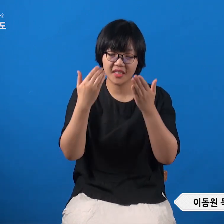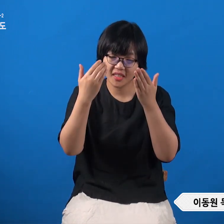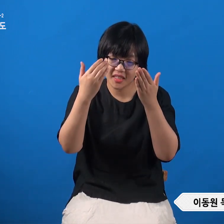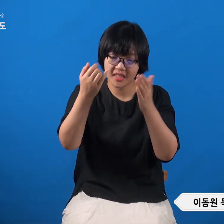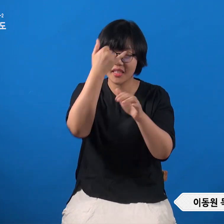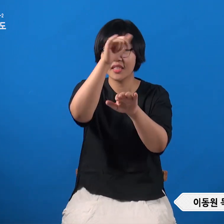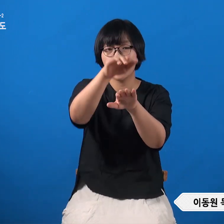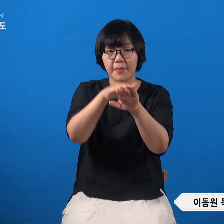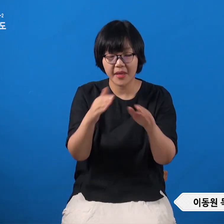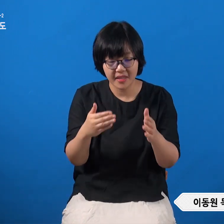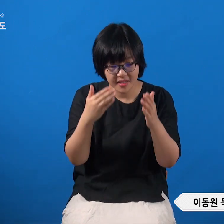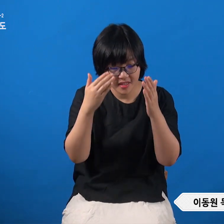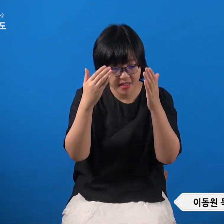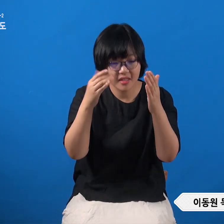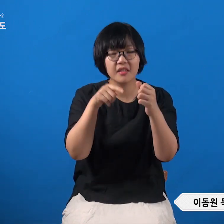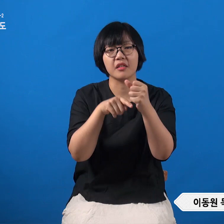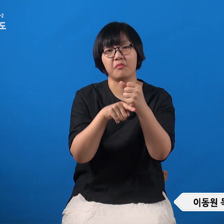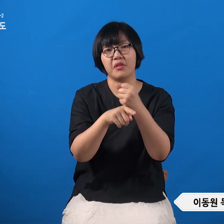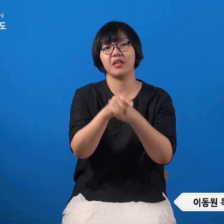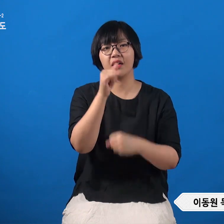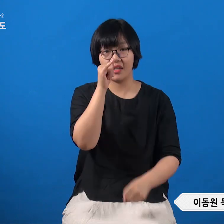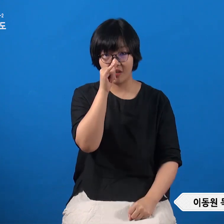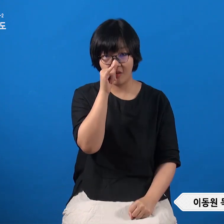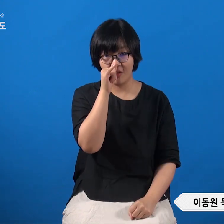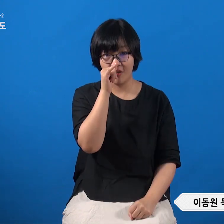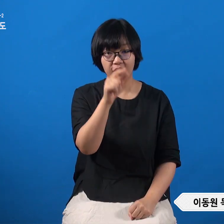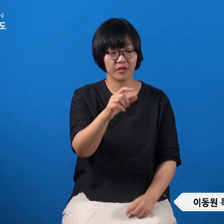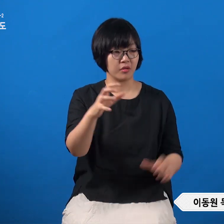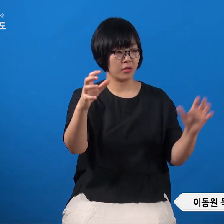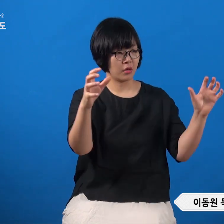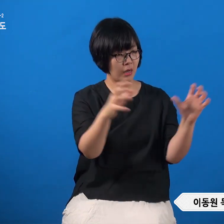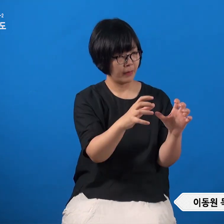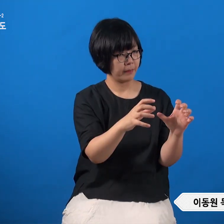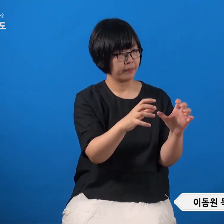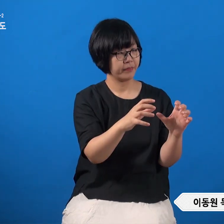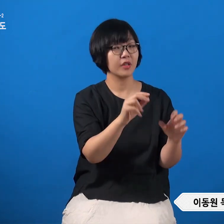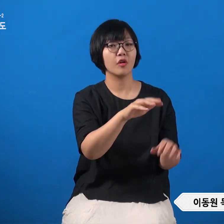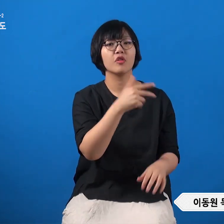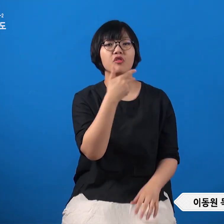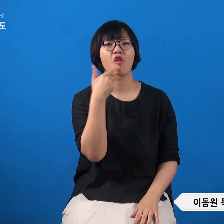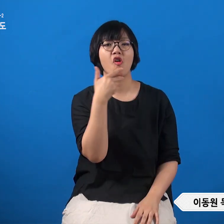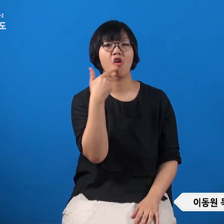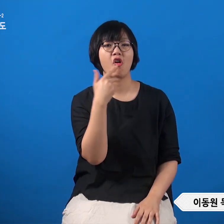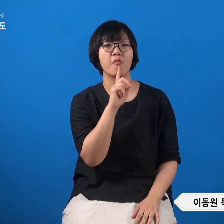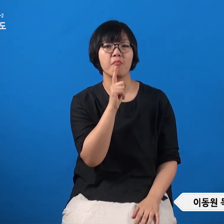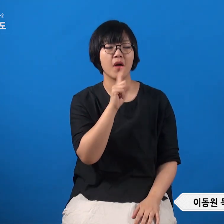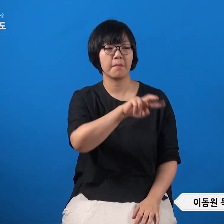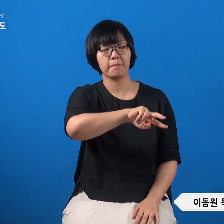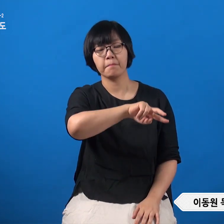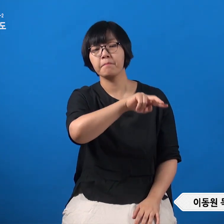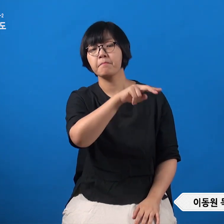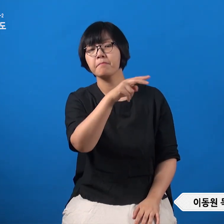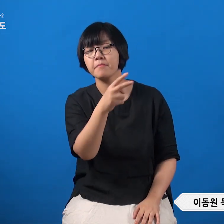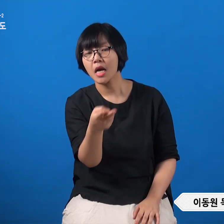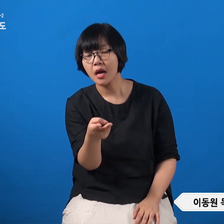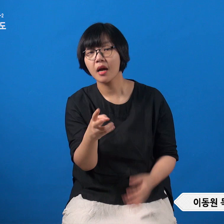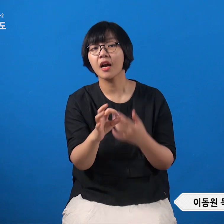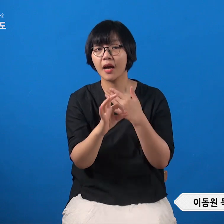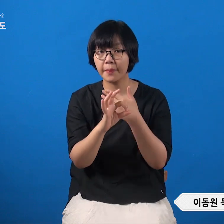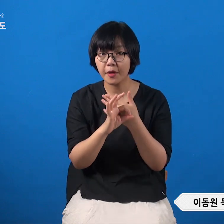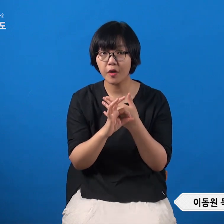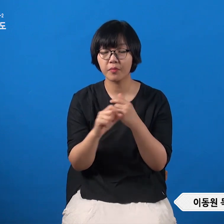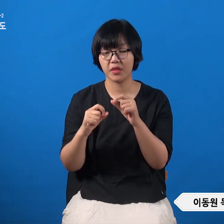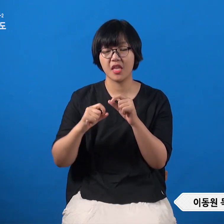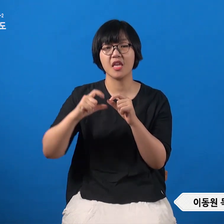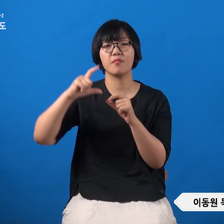헌신하는, 예배하는 이런 뜻을 갖고 있어요. 이것을 영어로 번역할 때 많은 성경 번역자들은